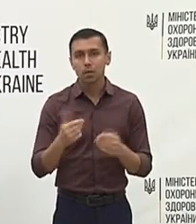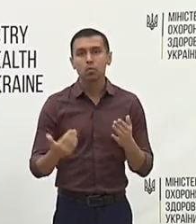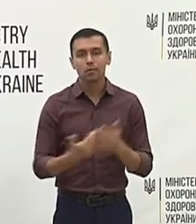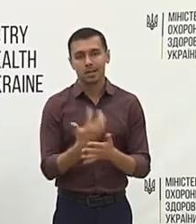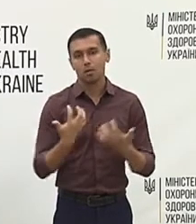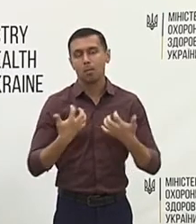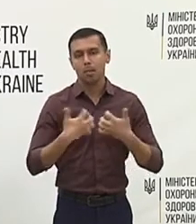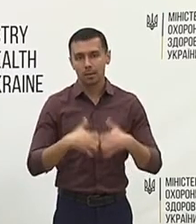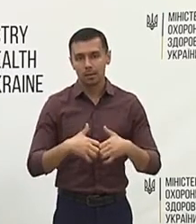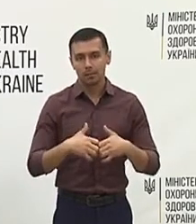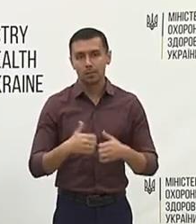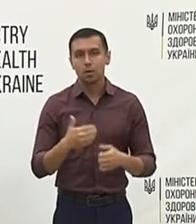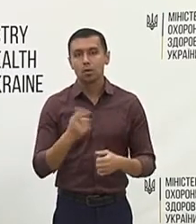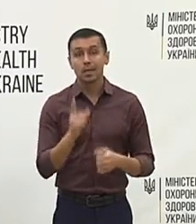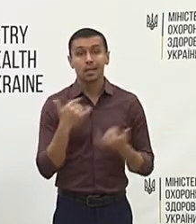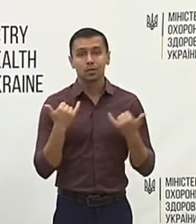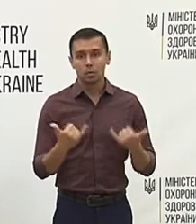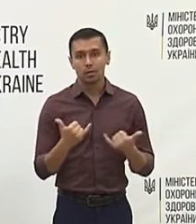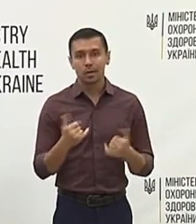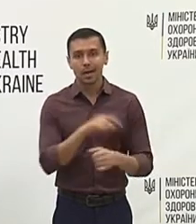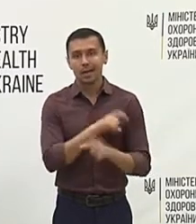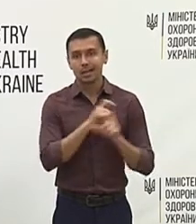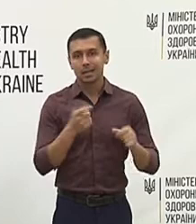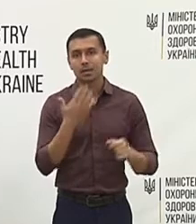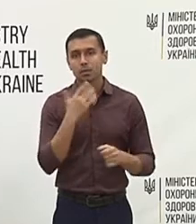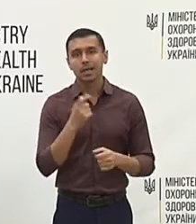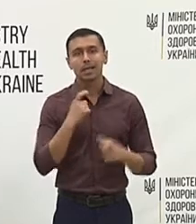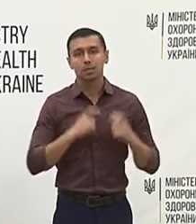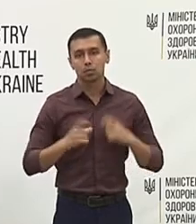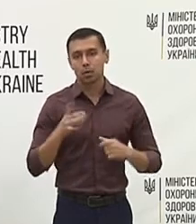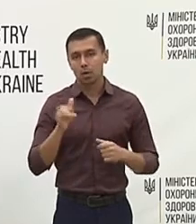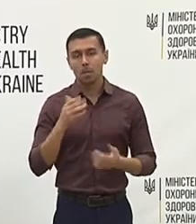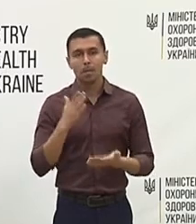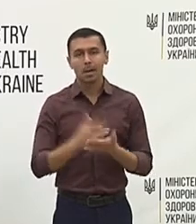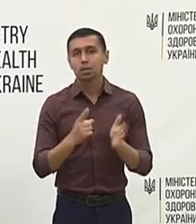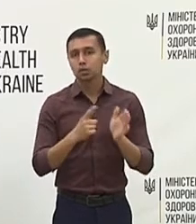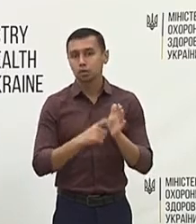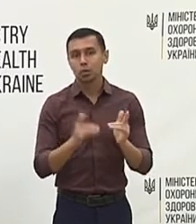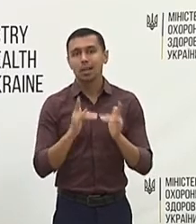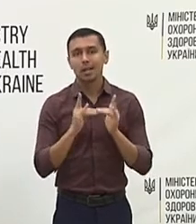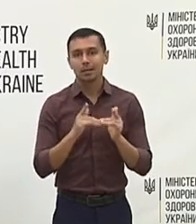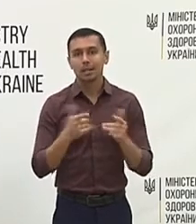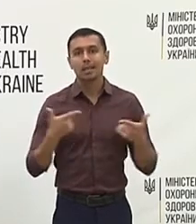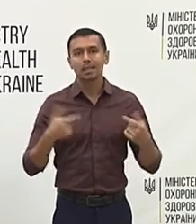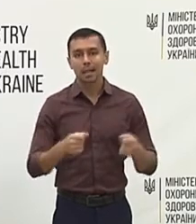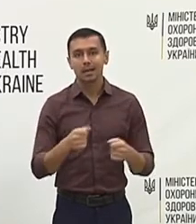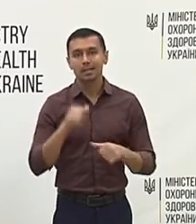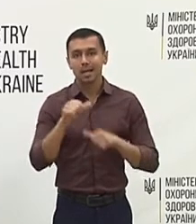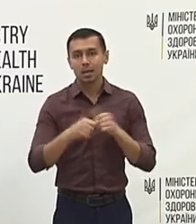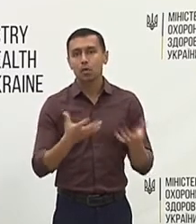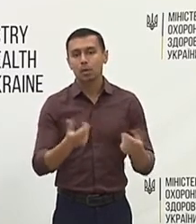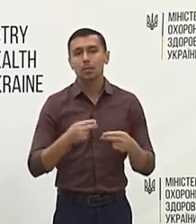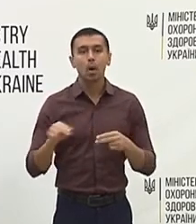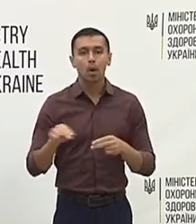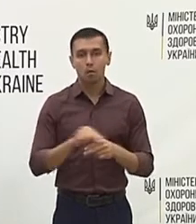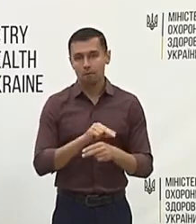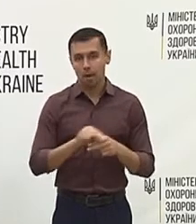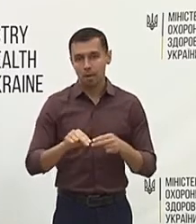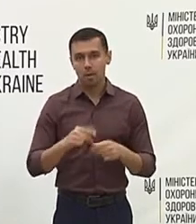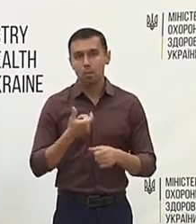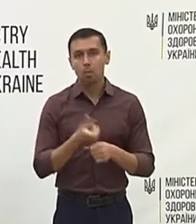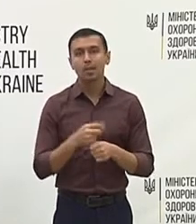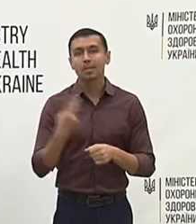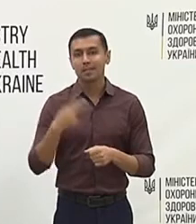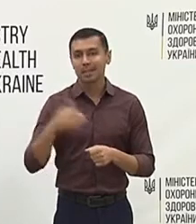новітнє обладнання. Хоча на сьогодні клініка Національного інституту раку має 600 ліжок, на яких за рік отримує лікування